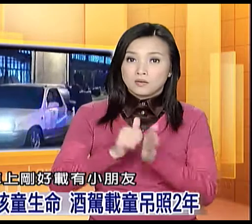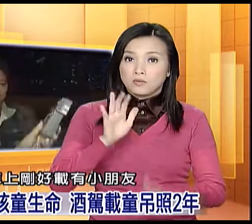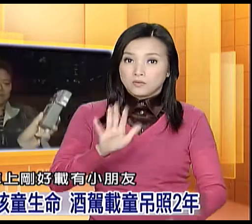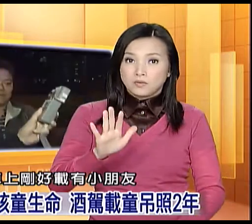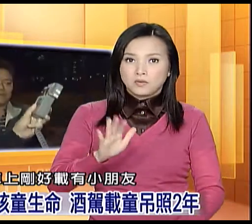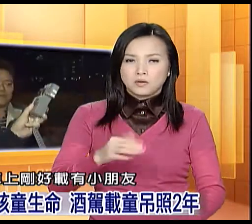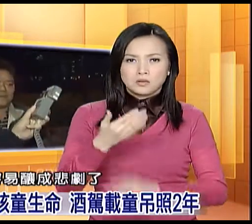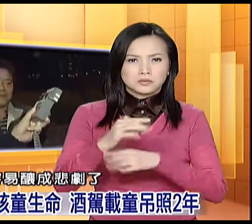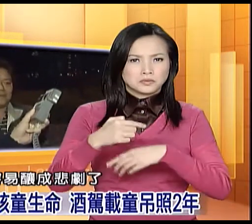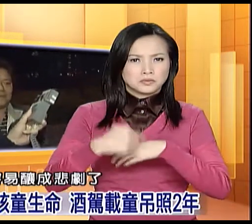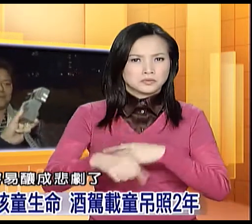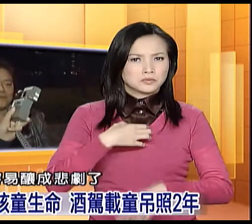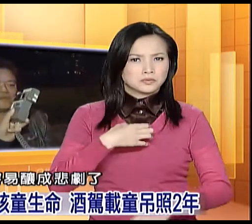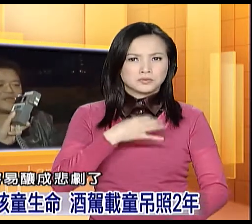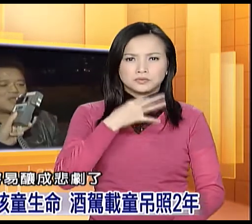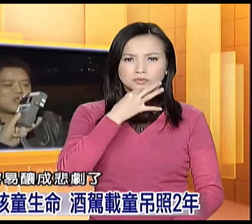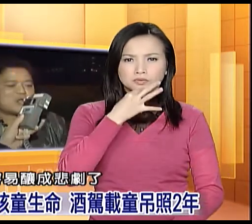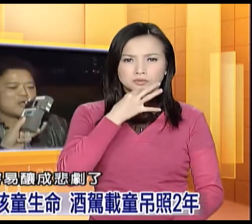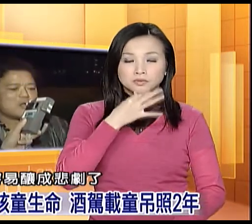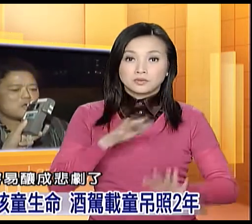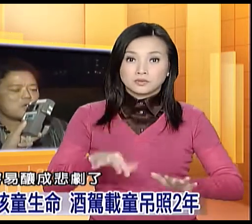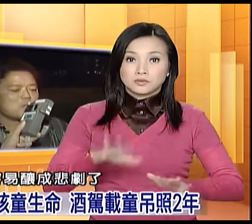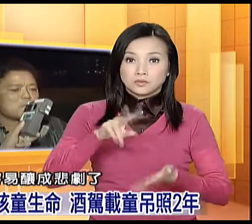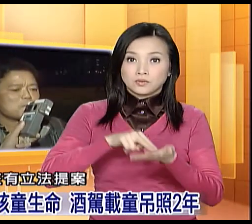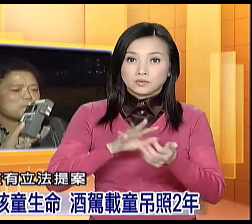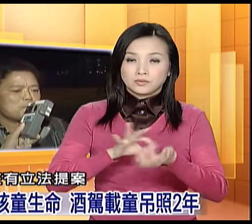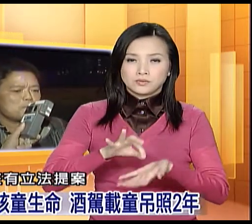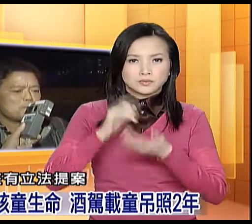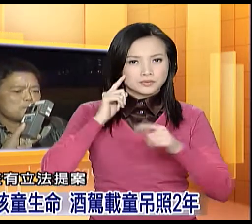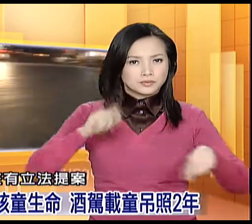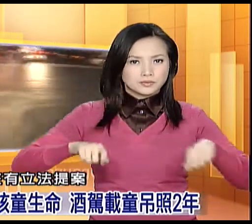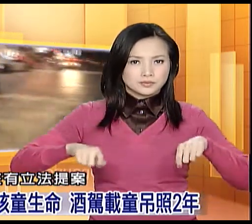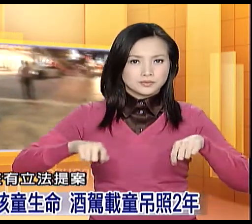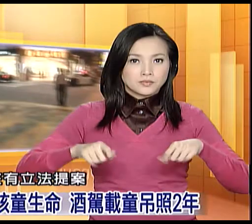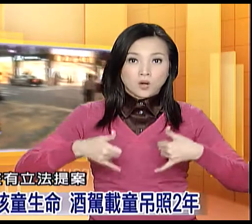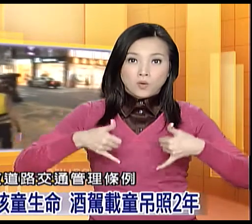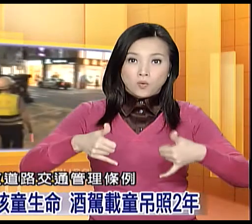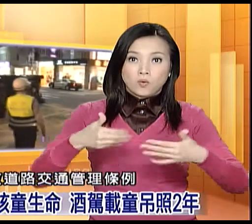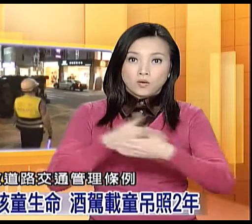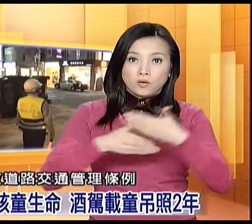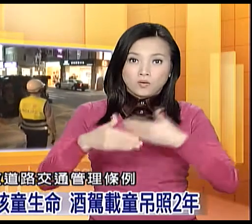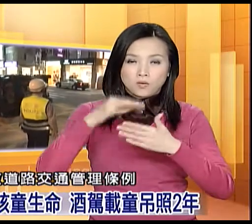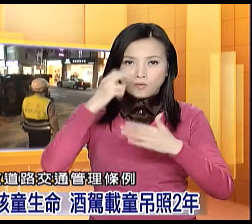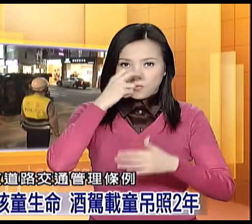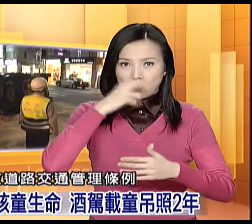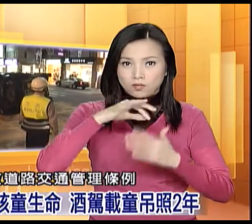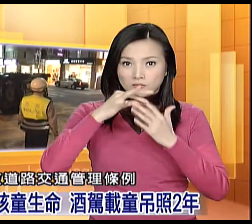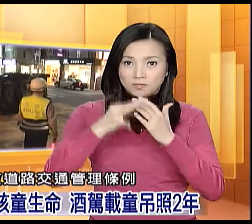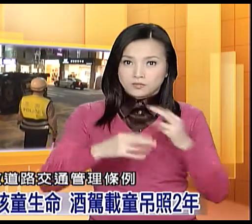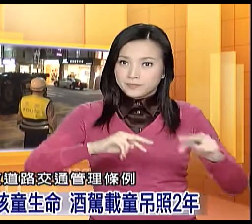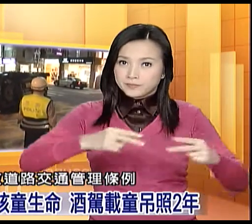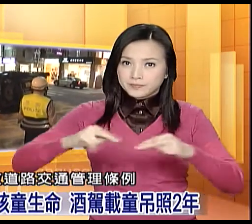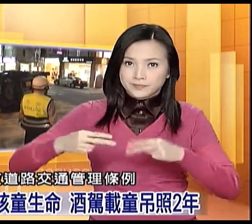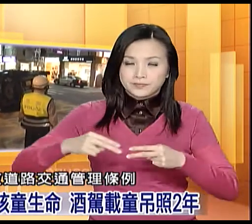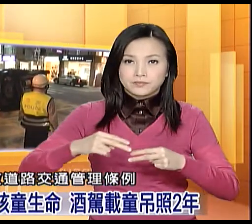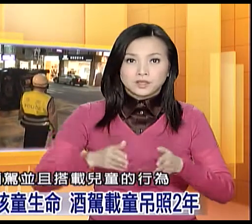小朋友，就更容易酿成悲剧了。而现在有立法提案， 要修改道路交通管理条例，针